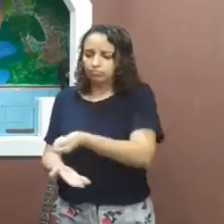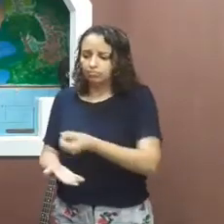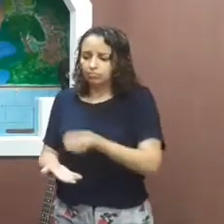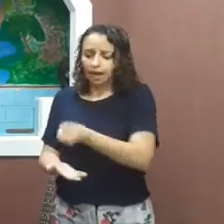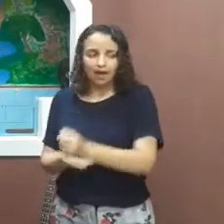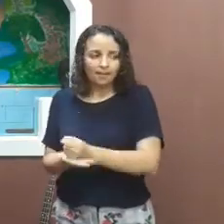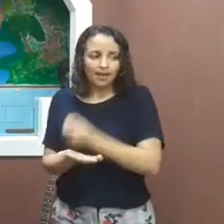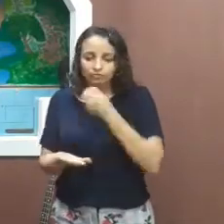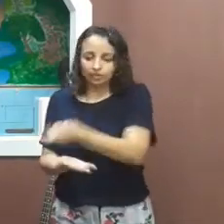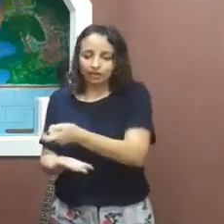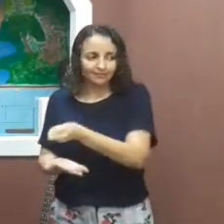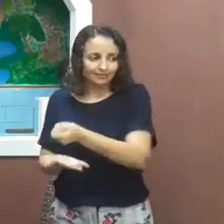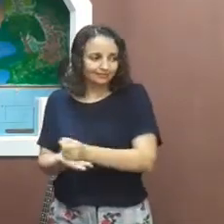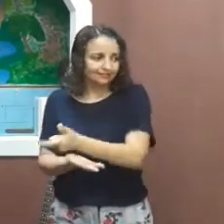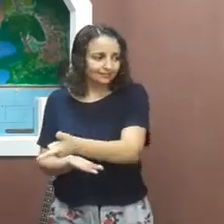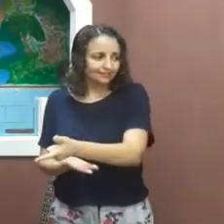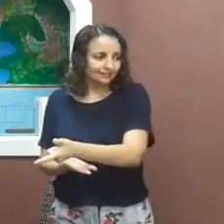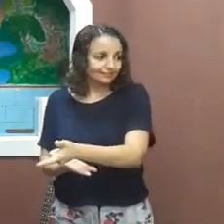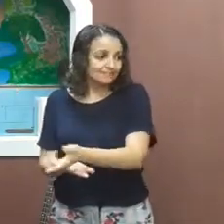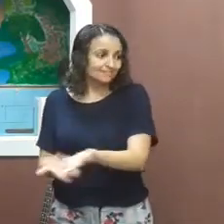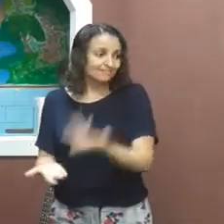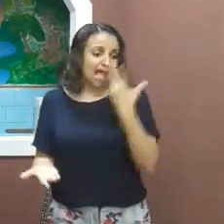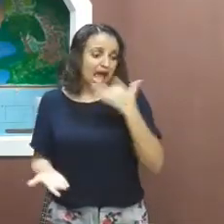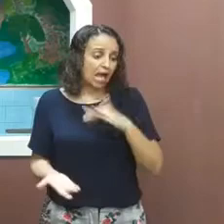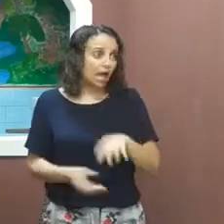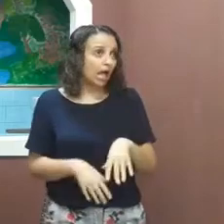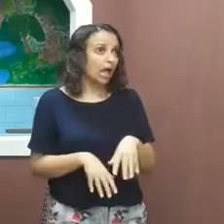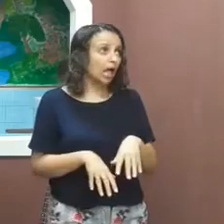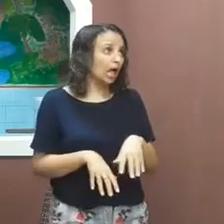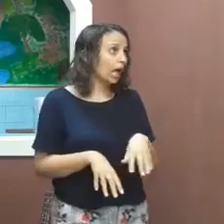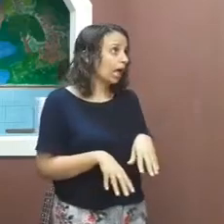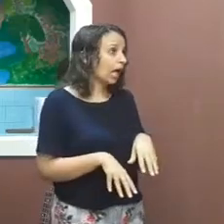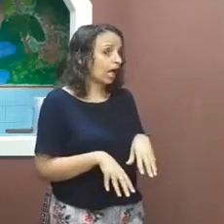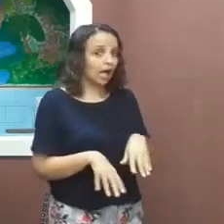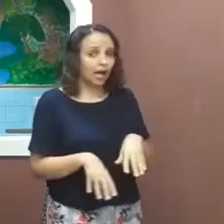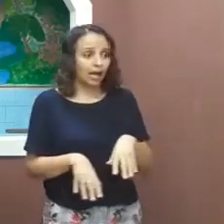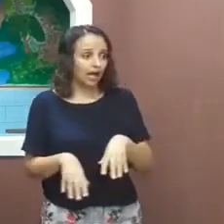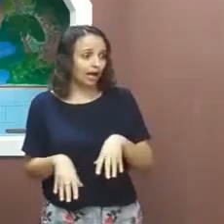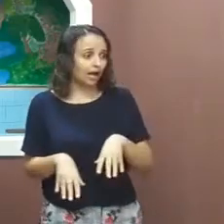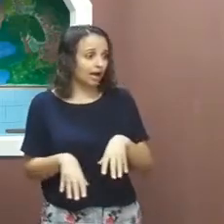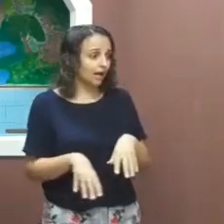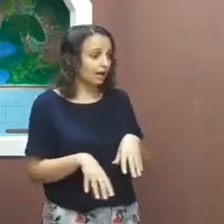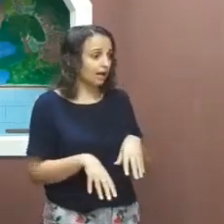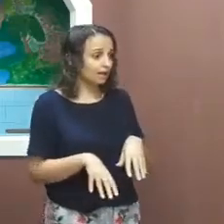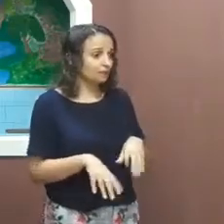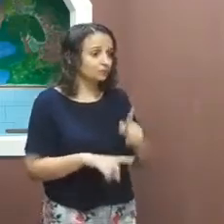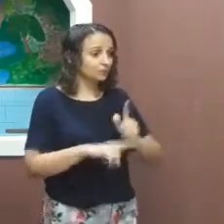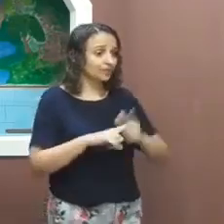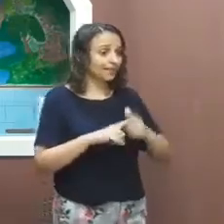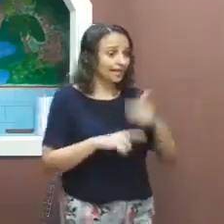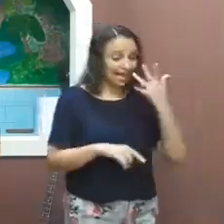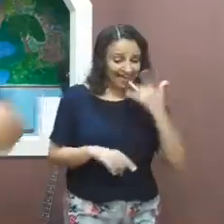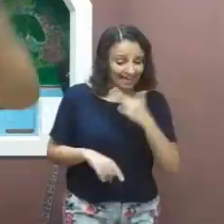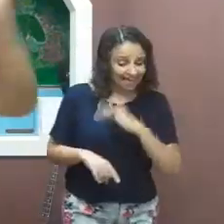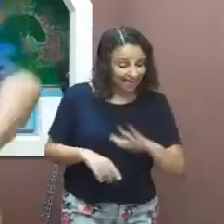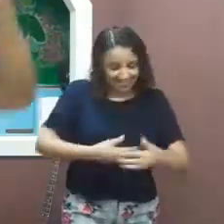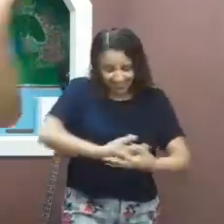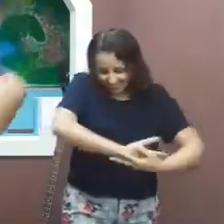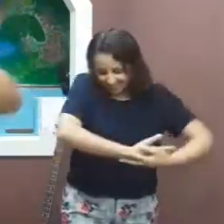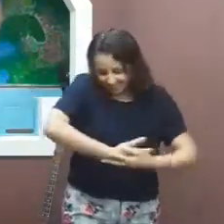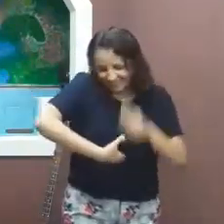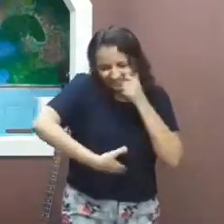Mas é duro, né? Como é que a criança vai entender esse povo? Que quando é pequenininho, todo mundo